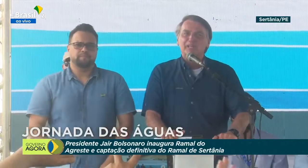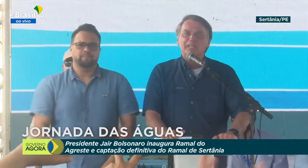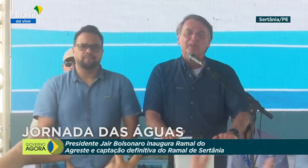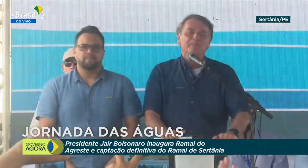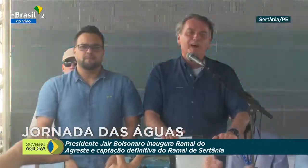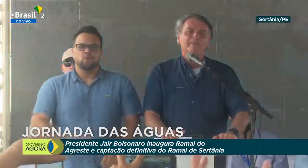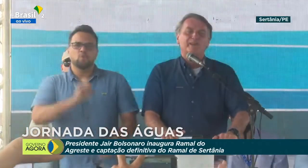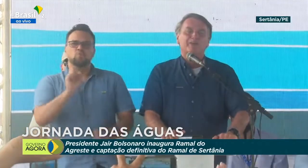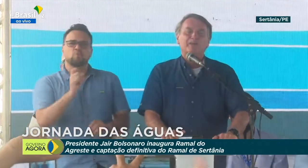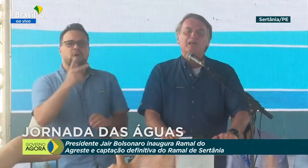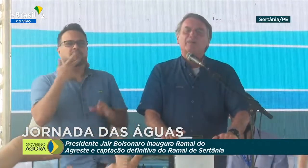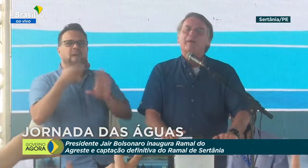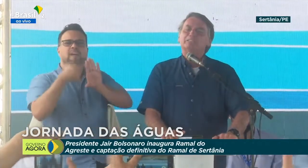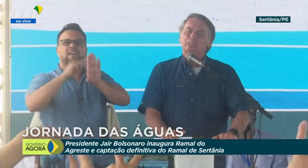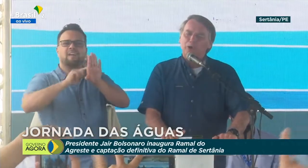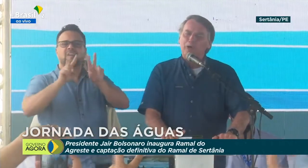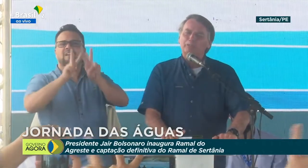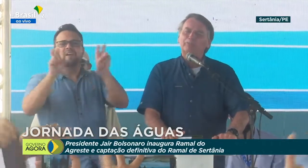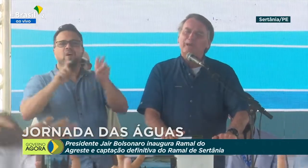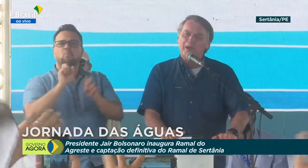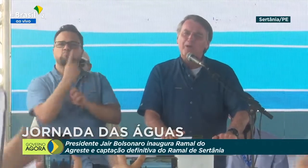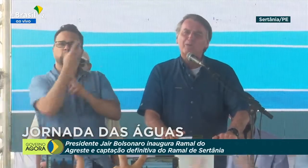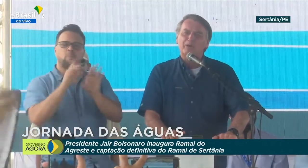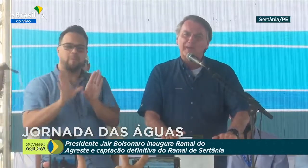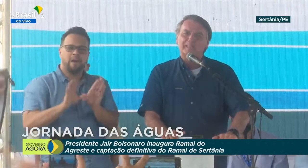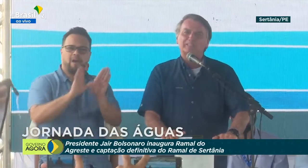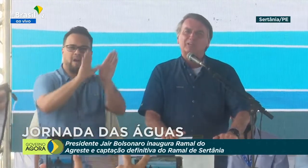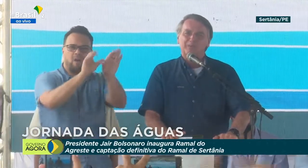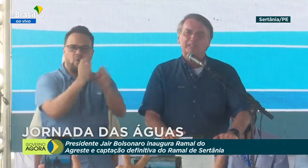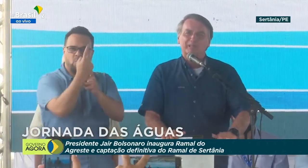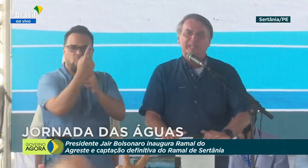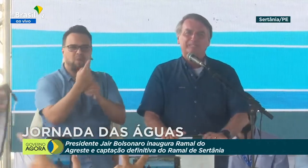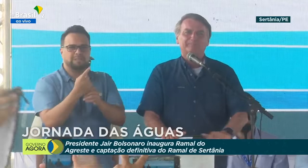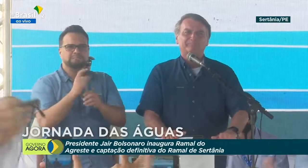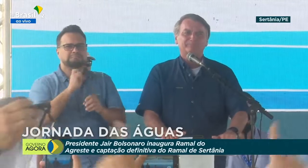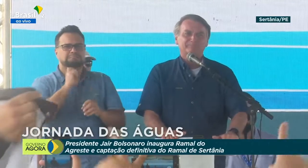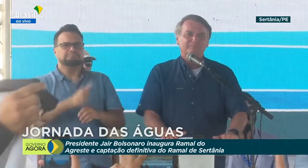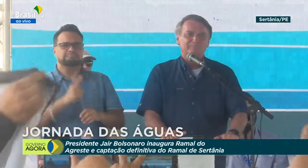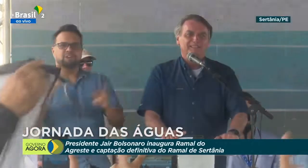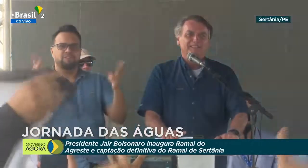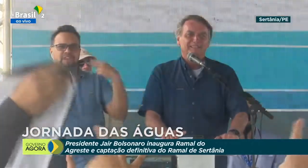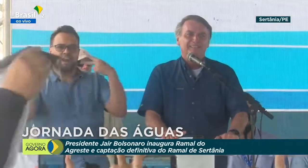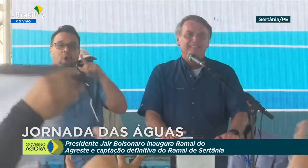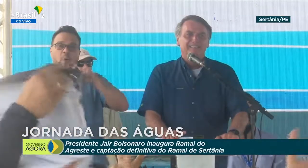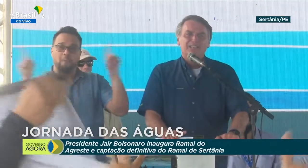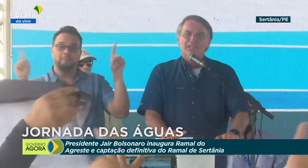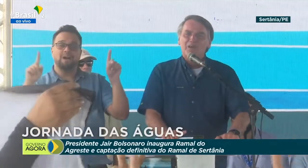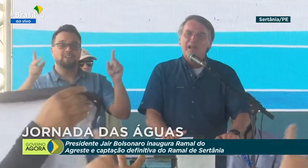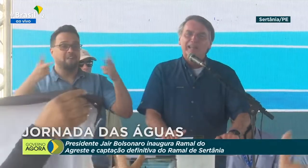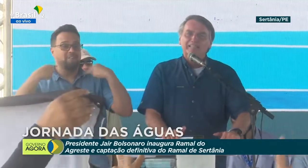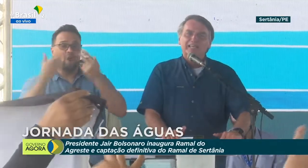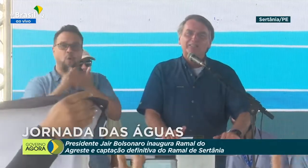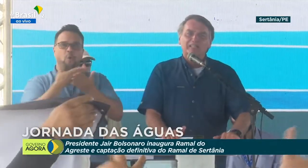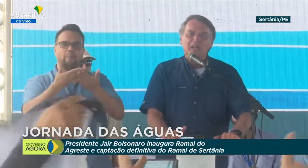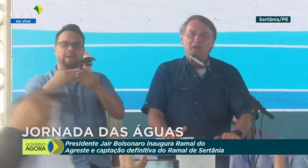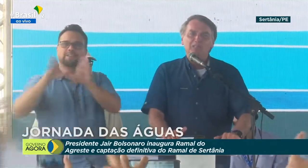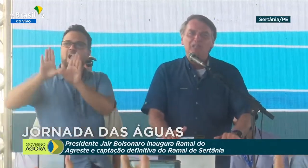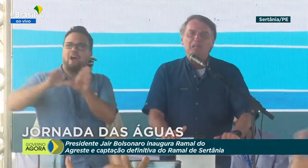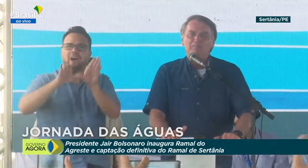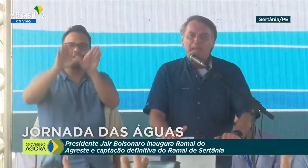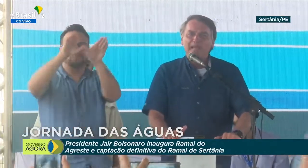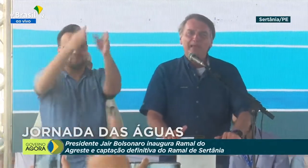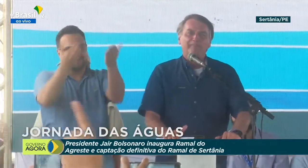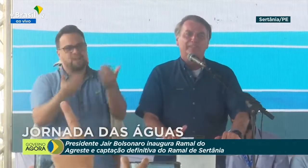uma andorinha não faz verão, mas todo verão começa com uma andorinha. E eu agradeço a